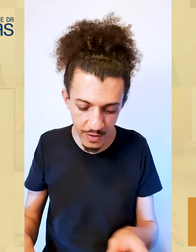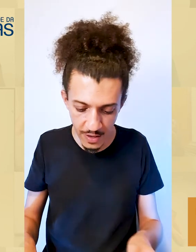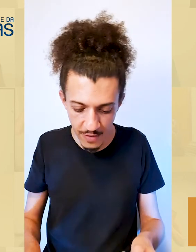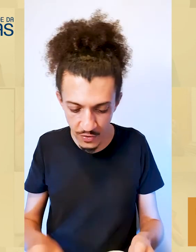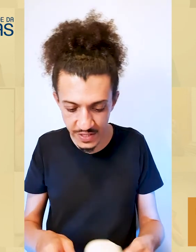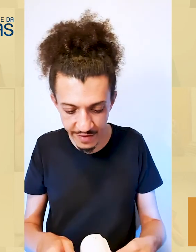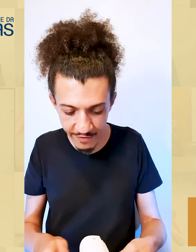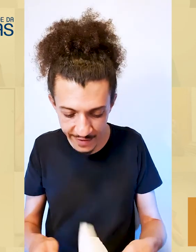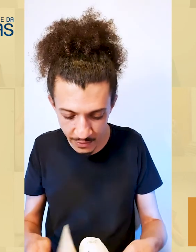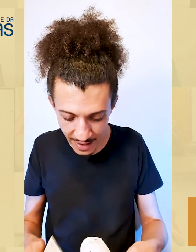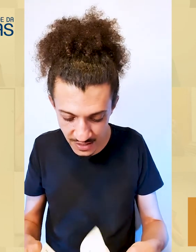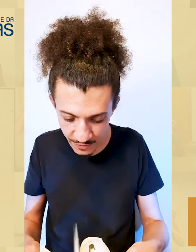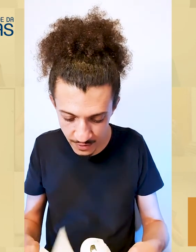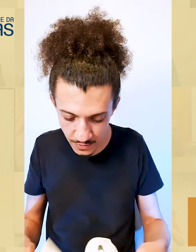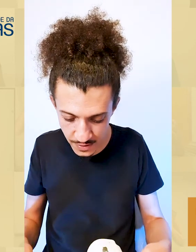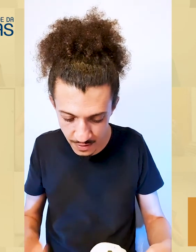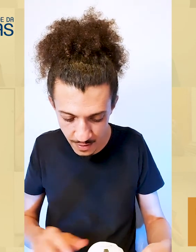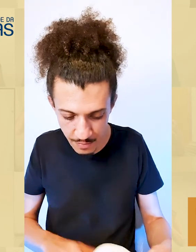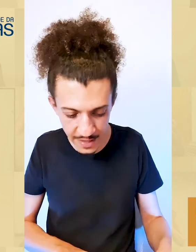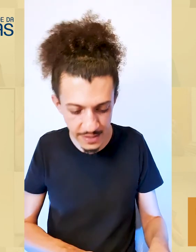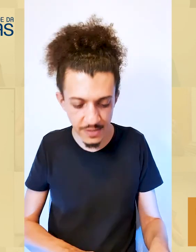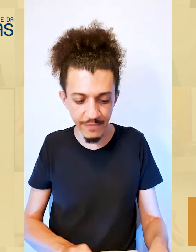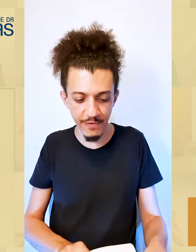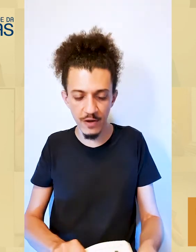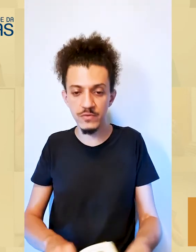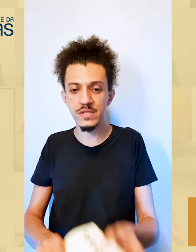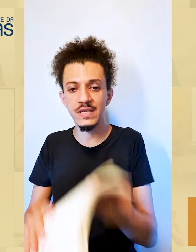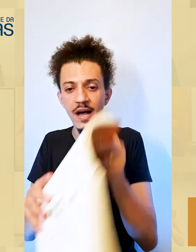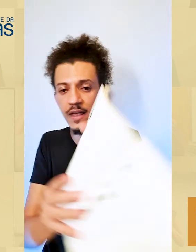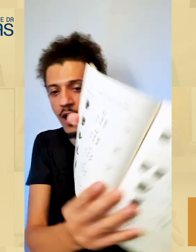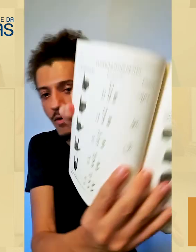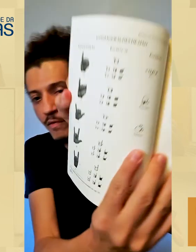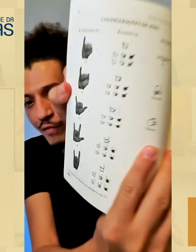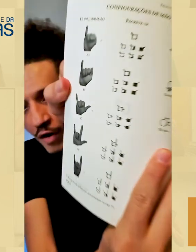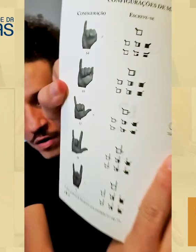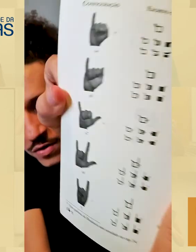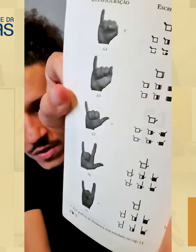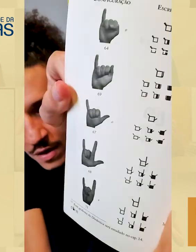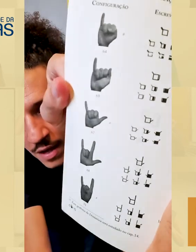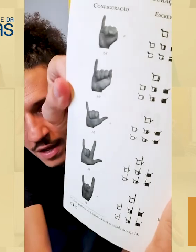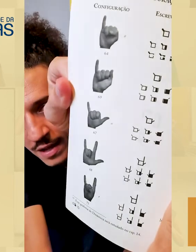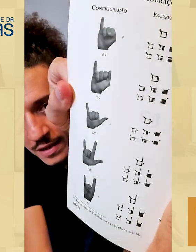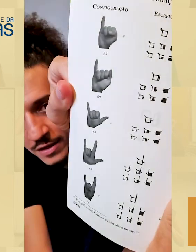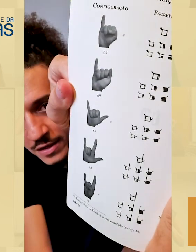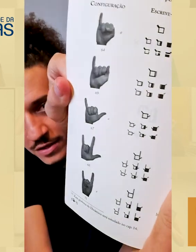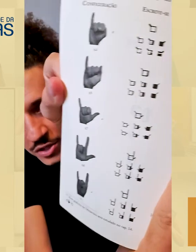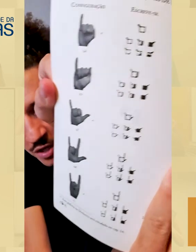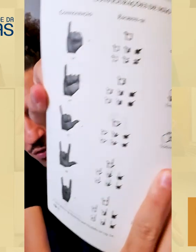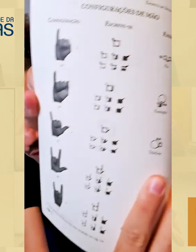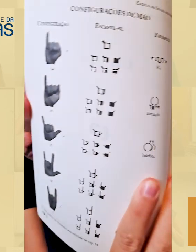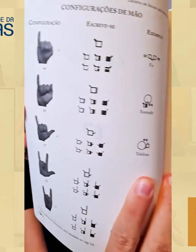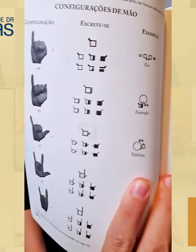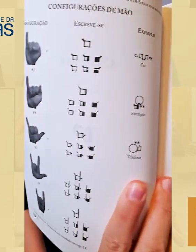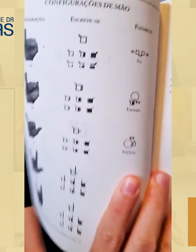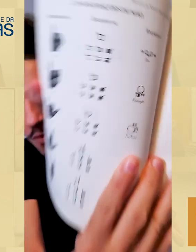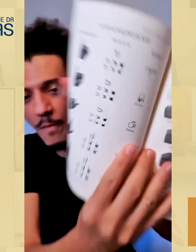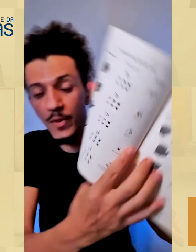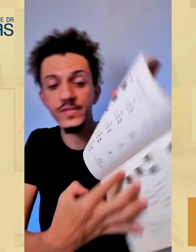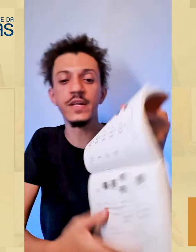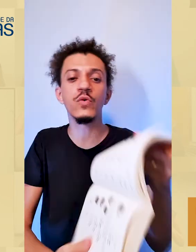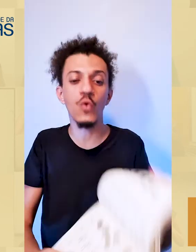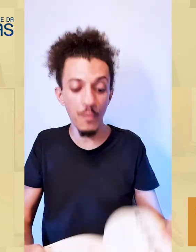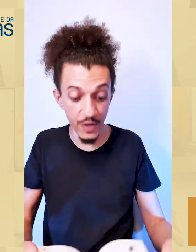livro, você vai vendo as fotos minhas, fotos da Raquel, fotos de configurações de